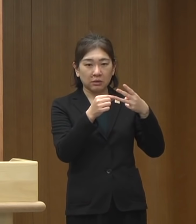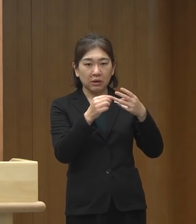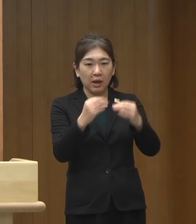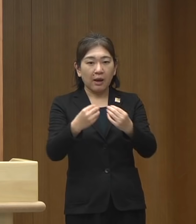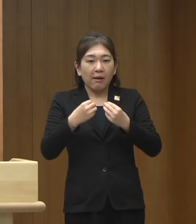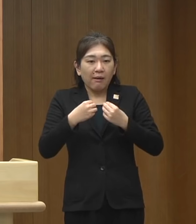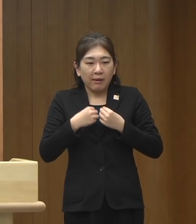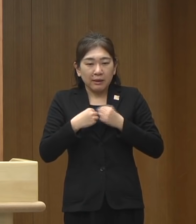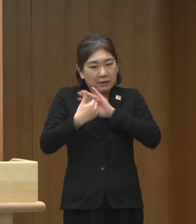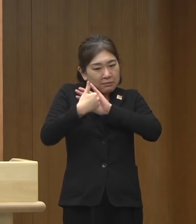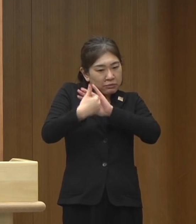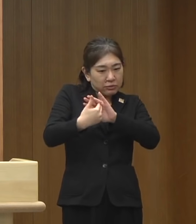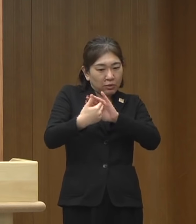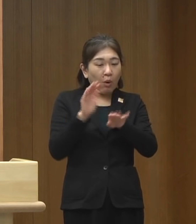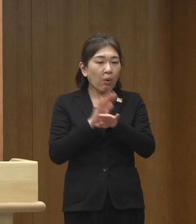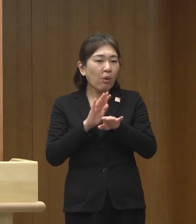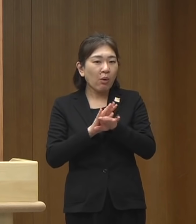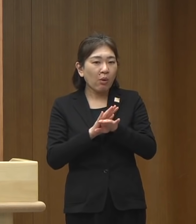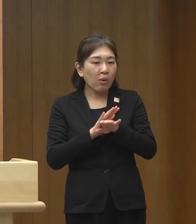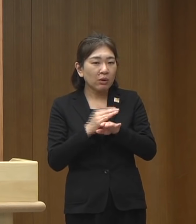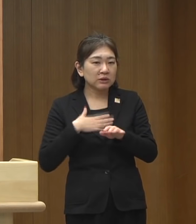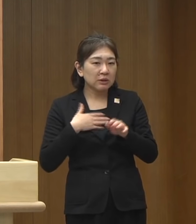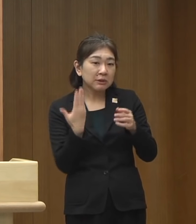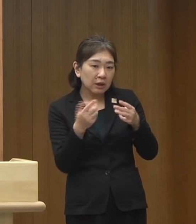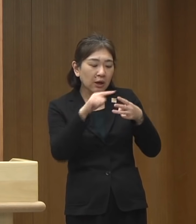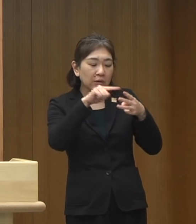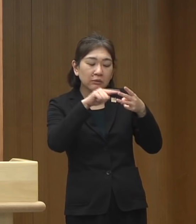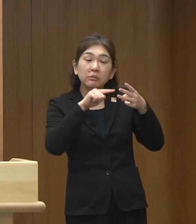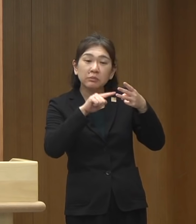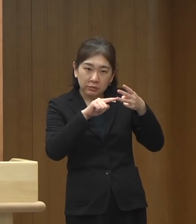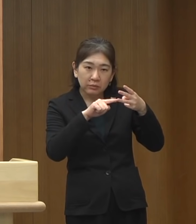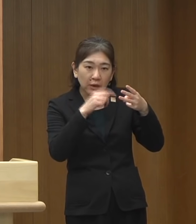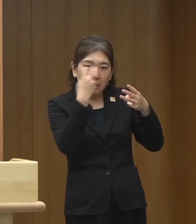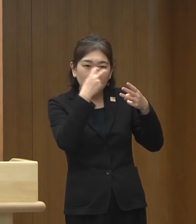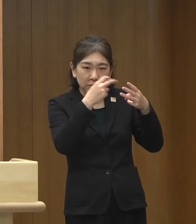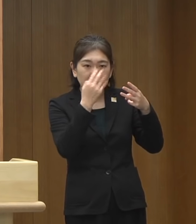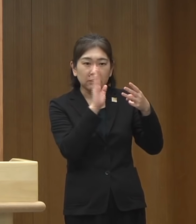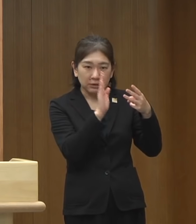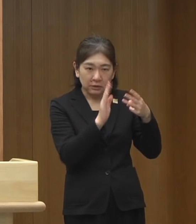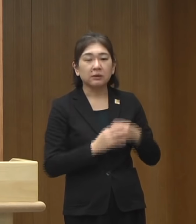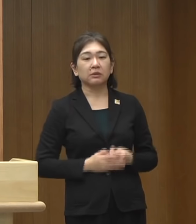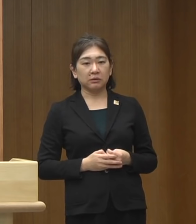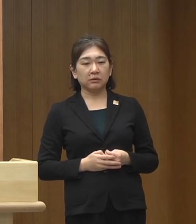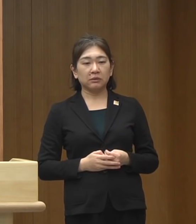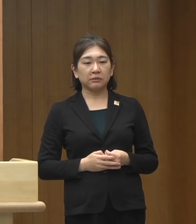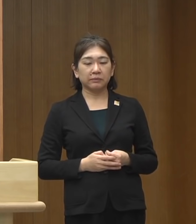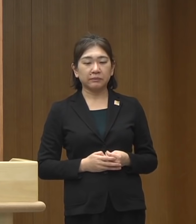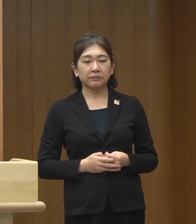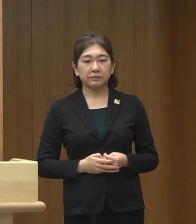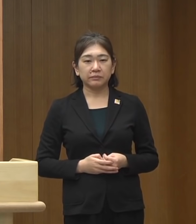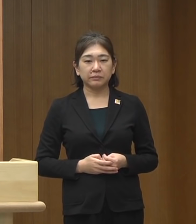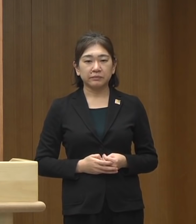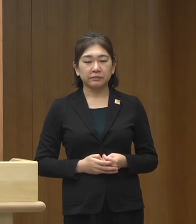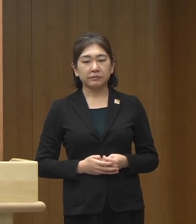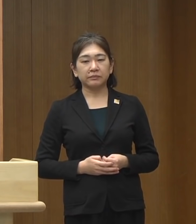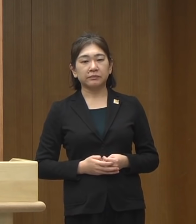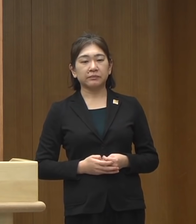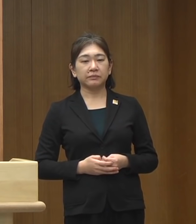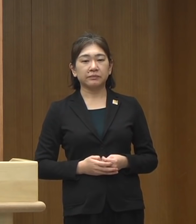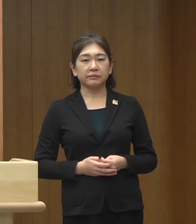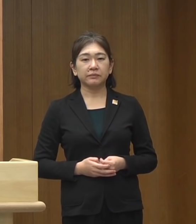存知ですか、この3点をご確認をいただきますとともに、引き続き徹底をしていただきたいと思います